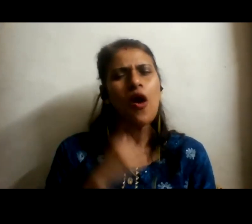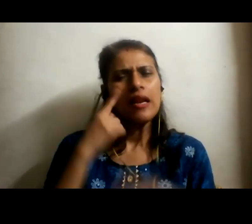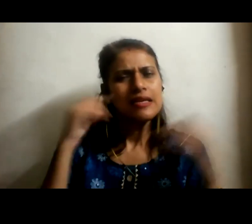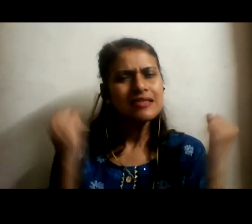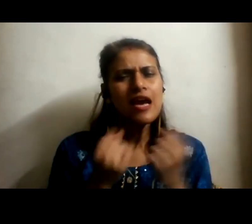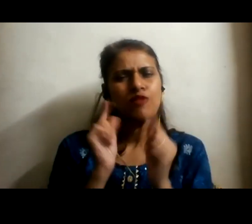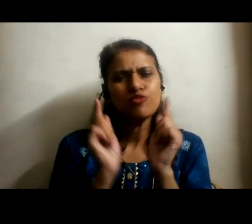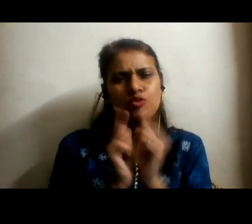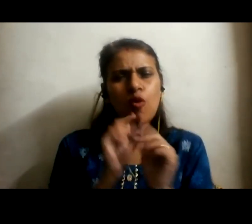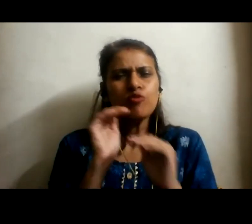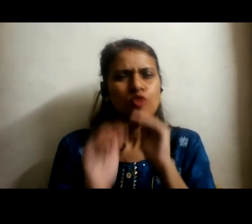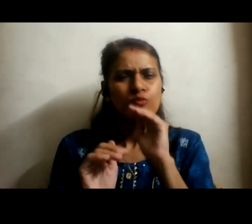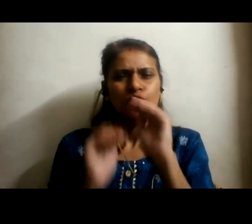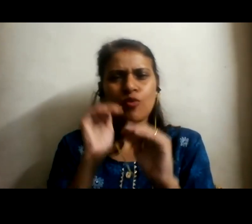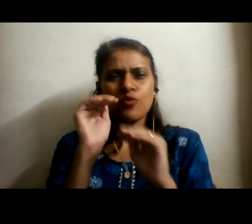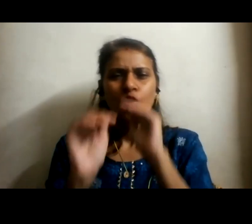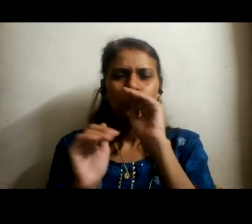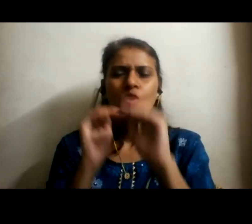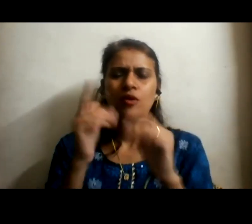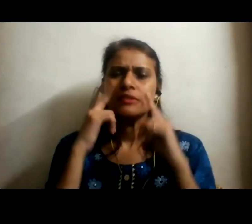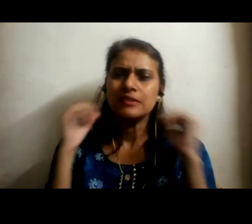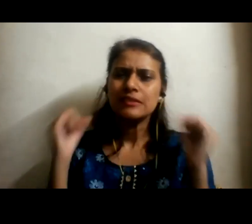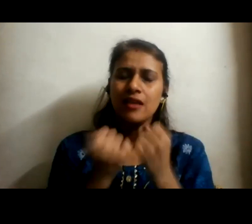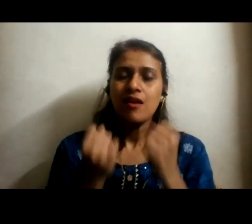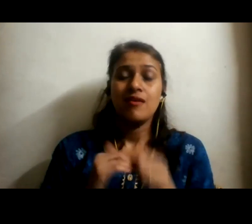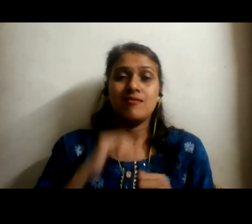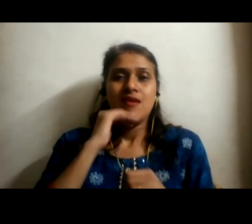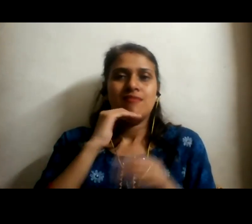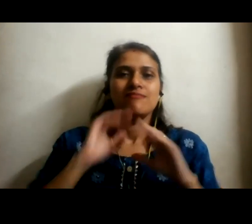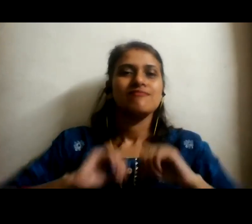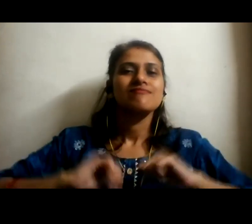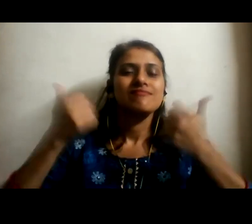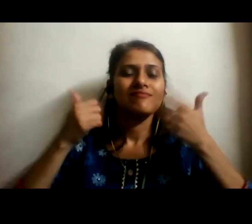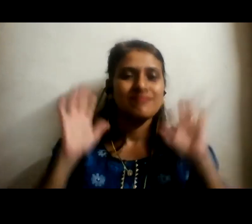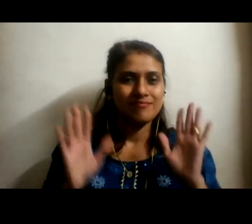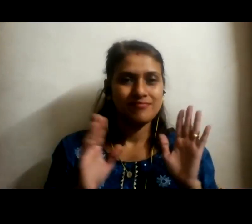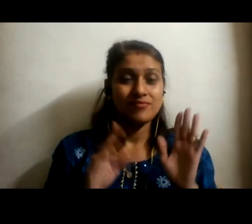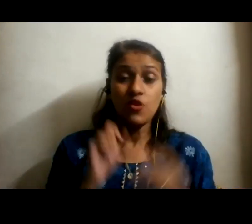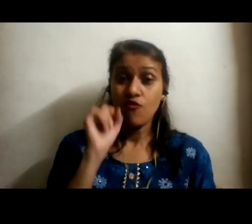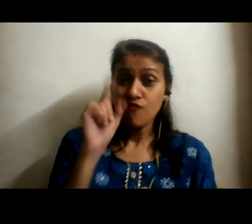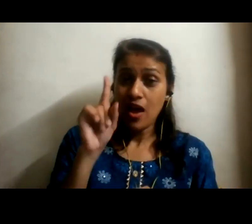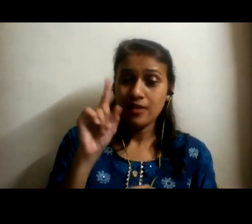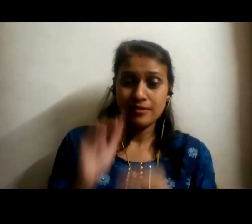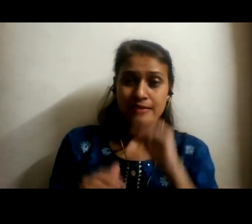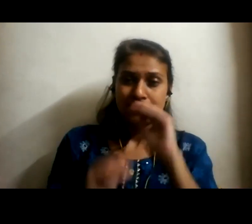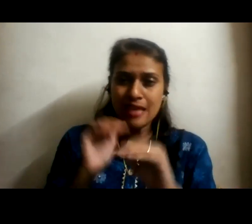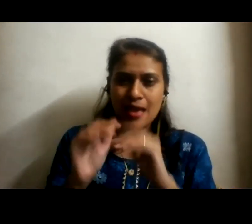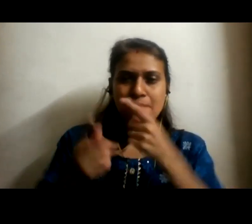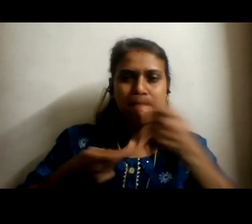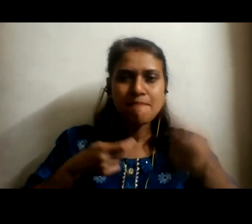steps. I wouldn't claim that we have done enough because we are just putting the first step in the